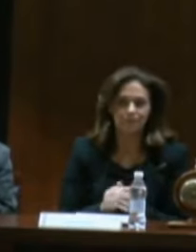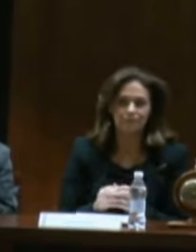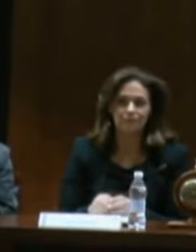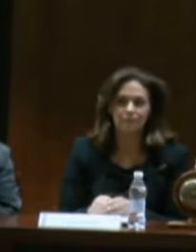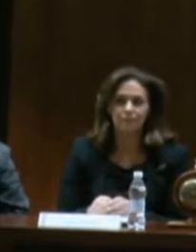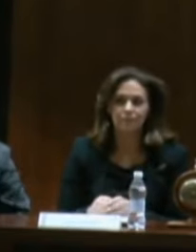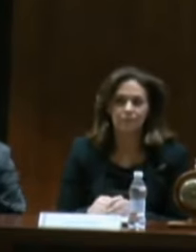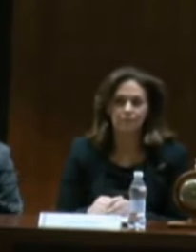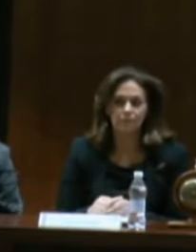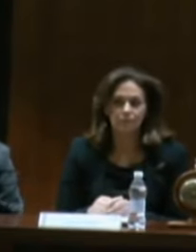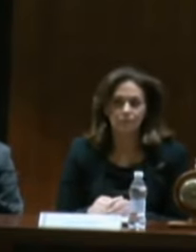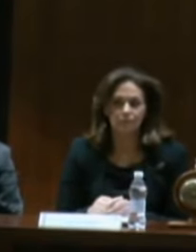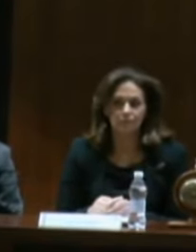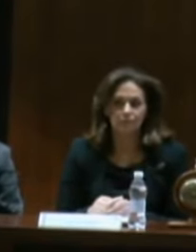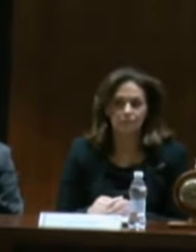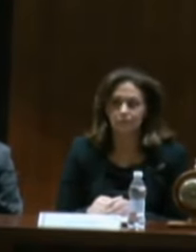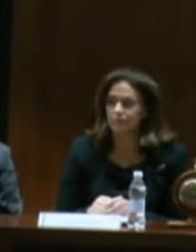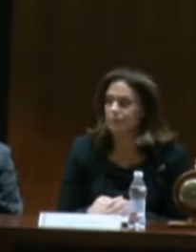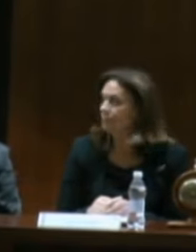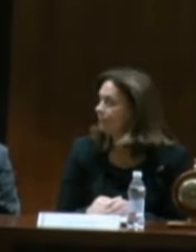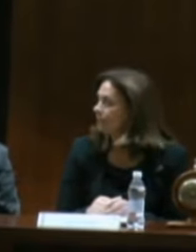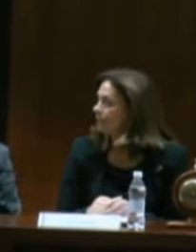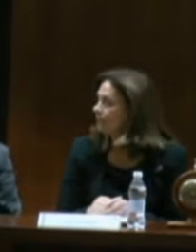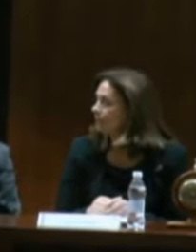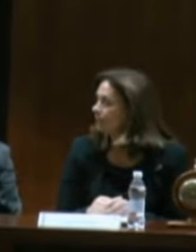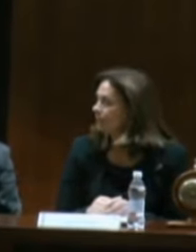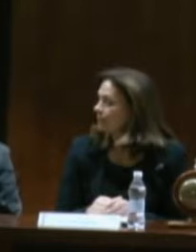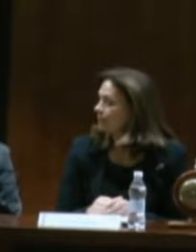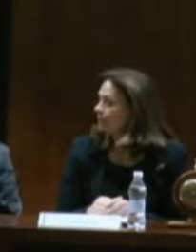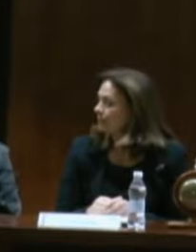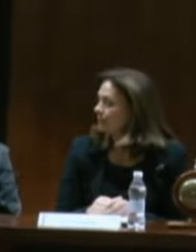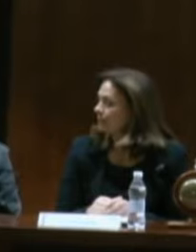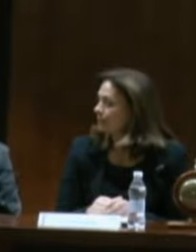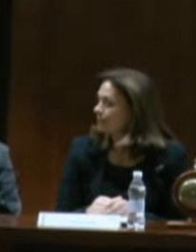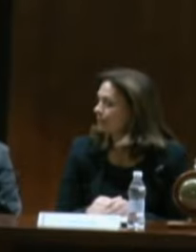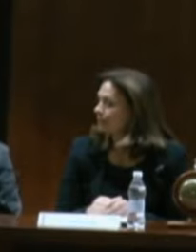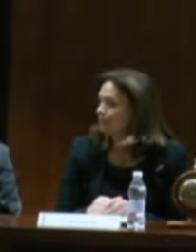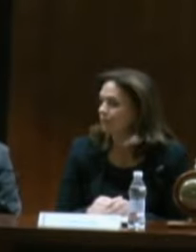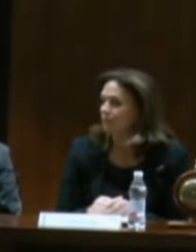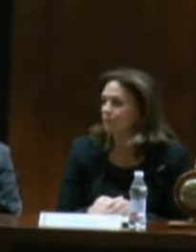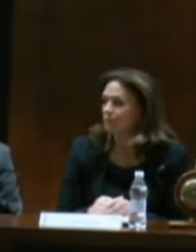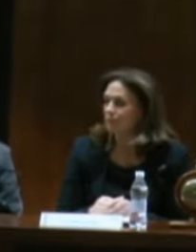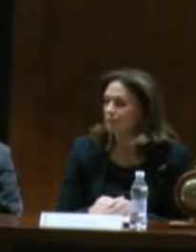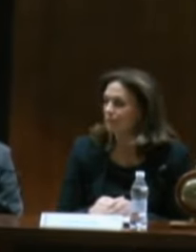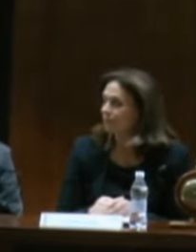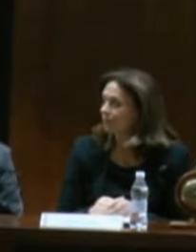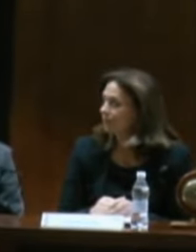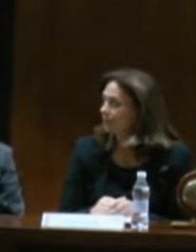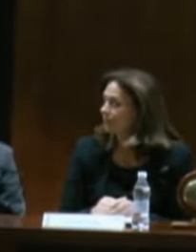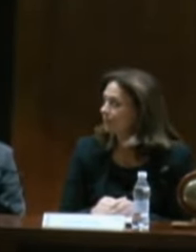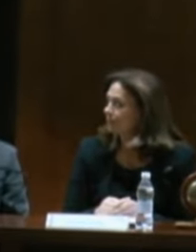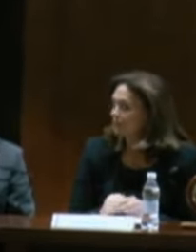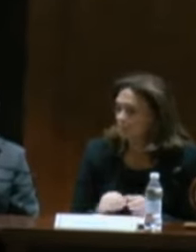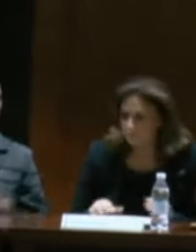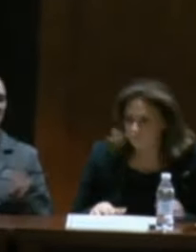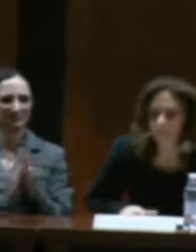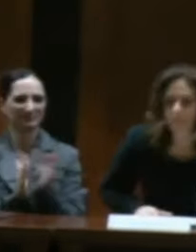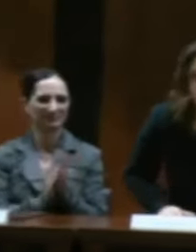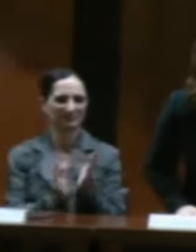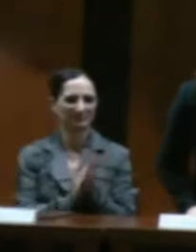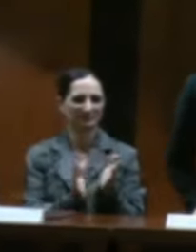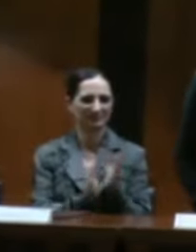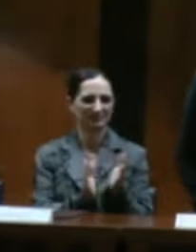pública le damos la más cordial bienvenida a Catalina Estrada Martí directora general de fundación